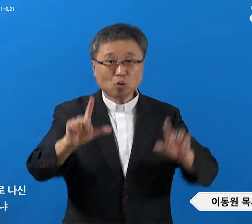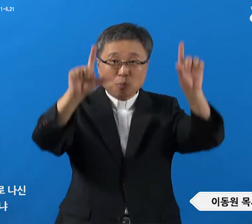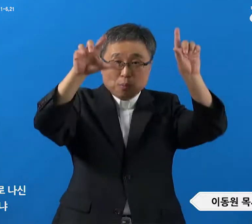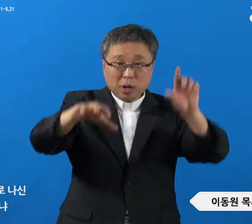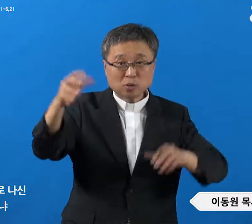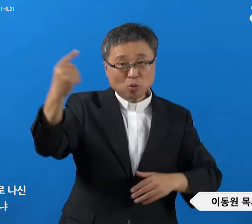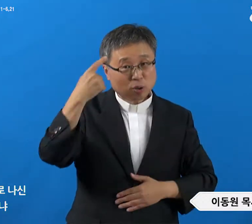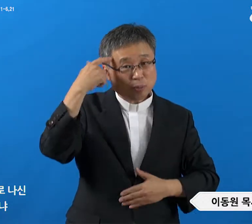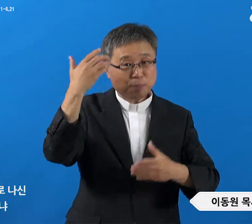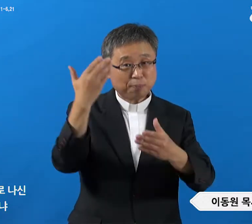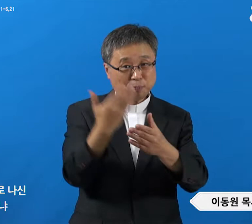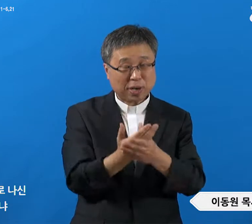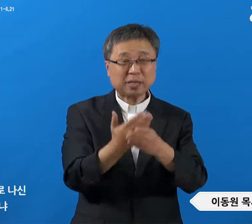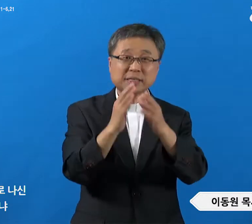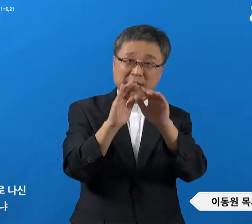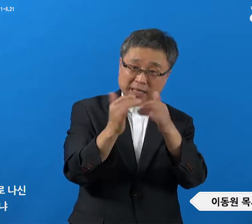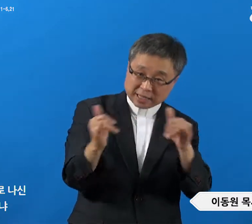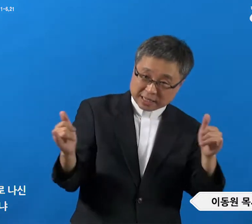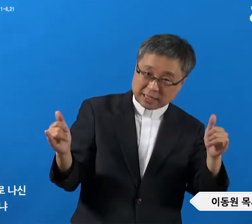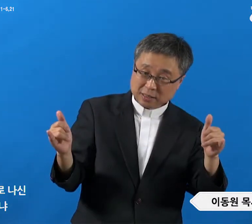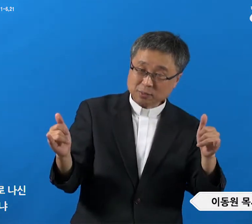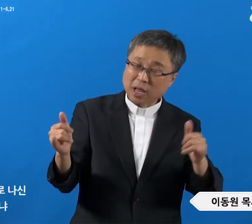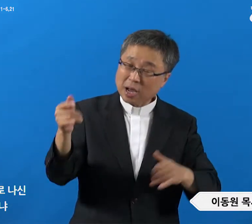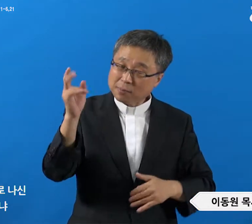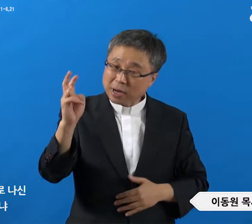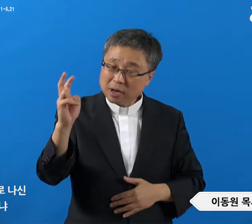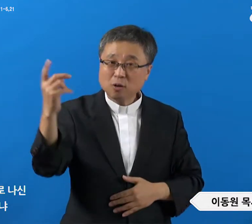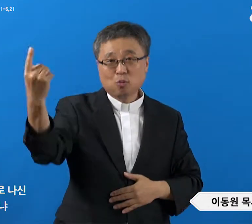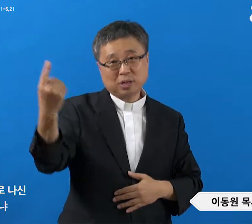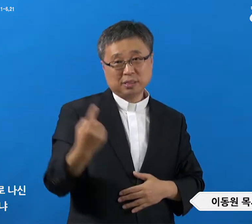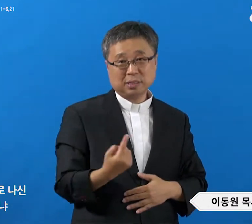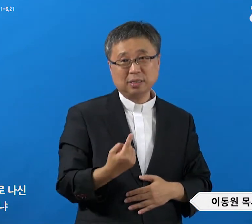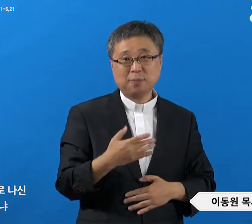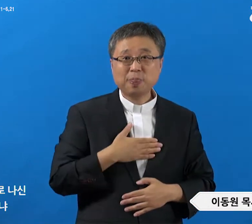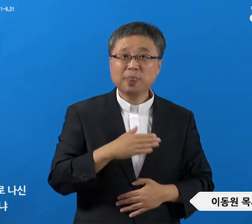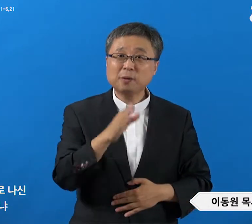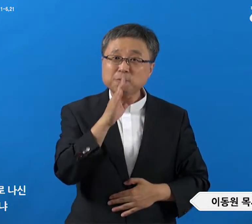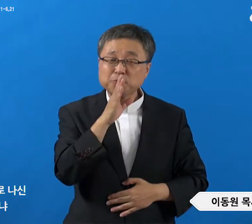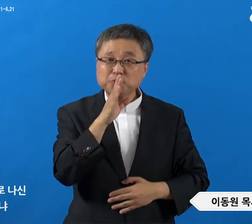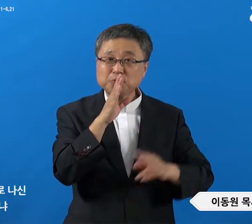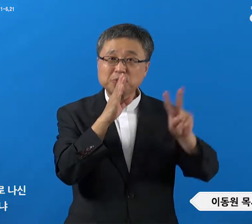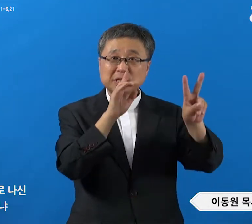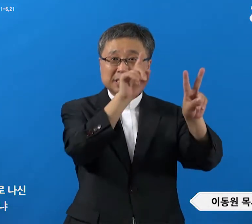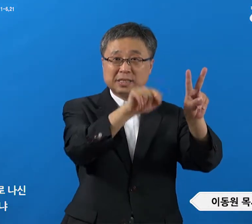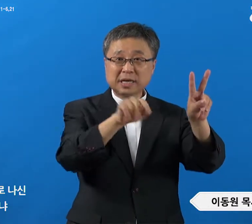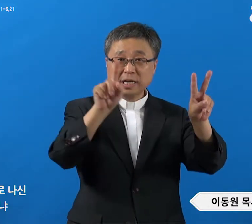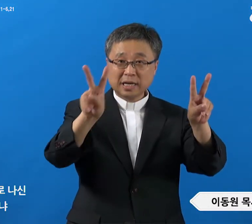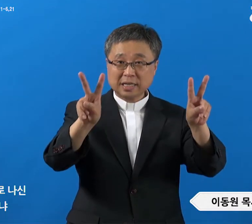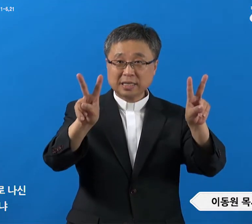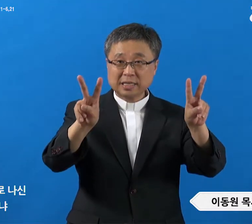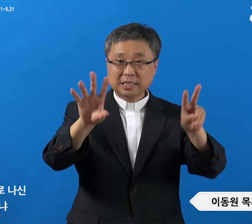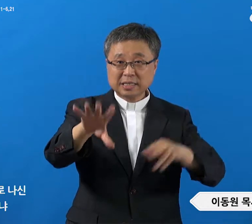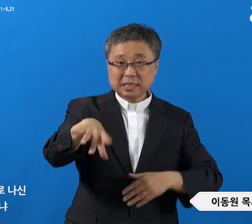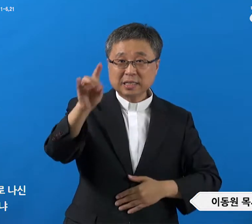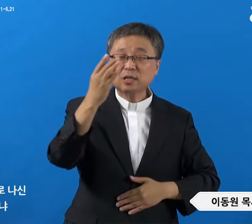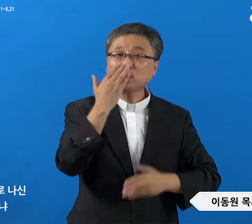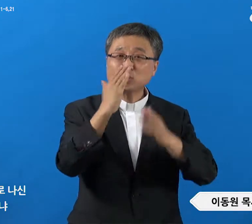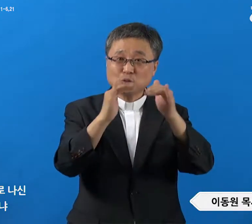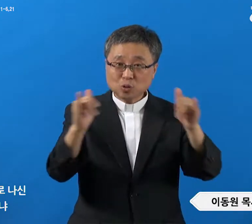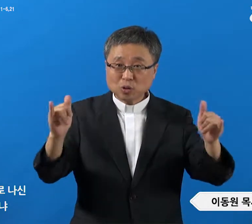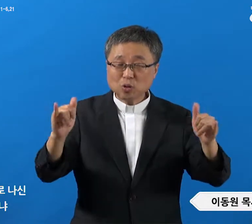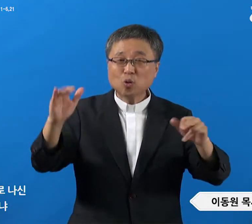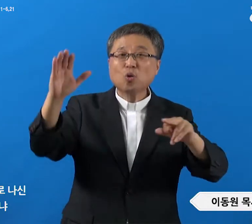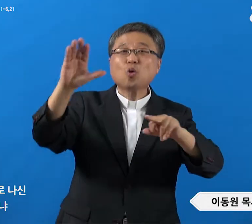박사들이 페르시아 지금 이란 쪽에서 왔을 거예요. 자, 마태복음 2장 2절 같이 한번 읽어보세요. 시작.